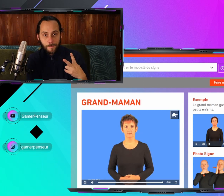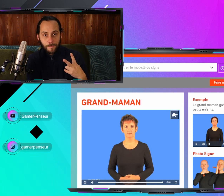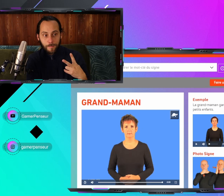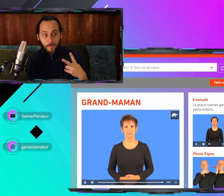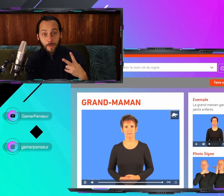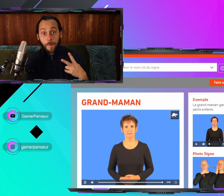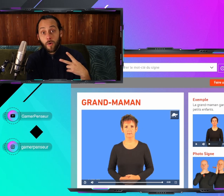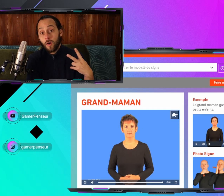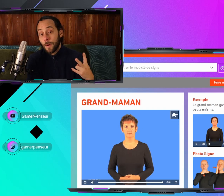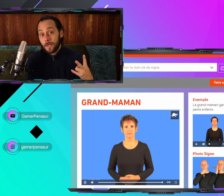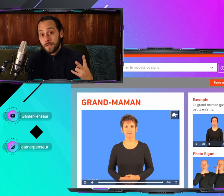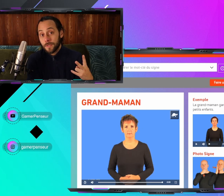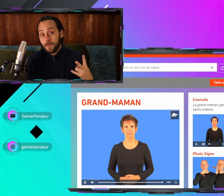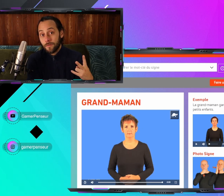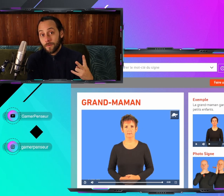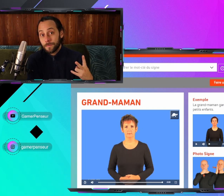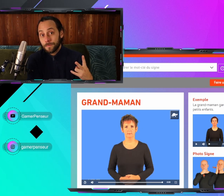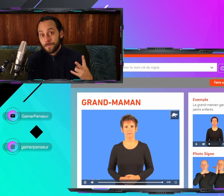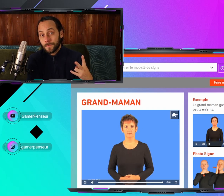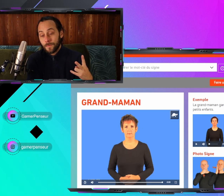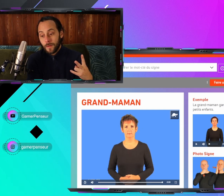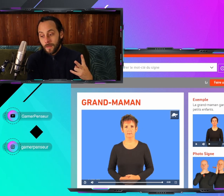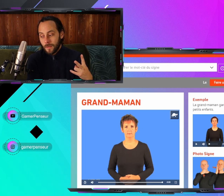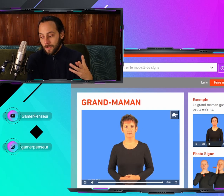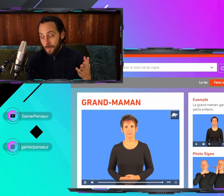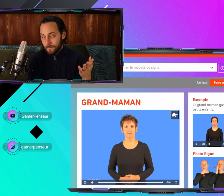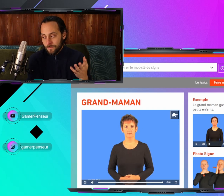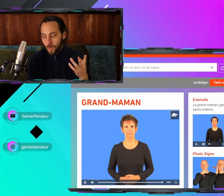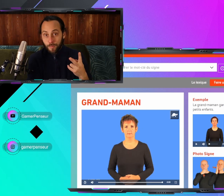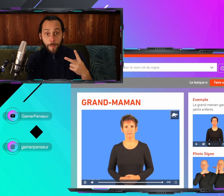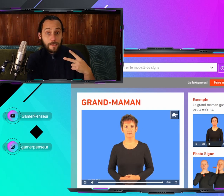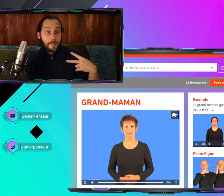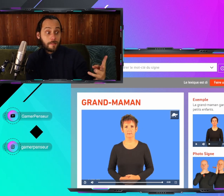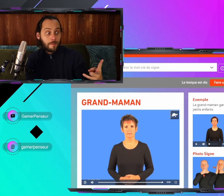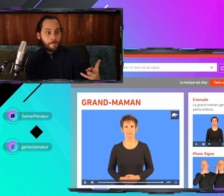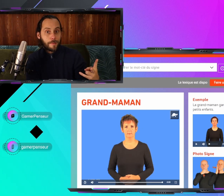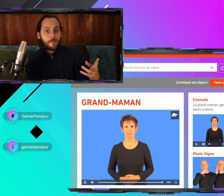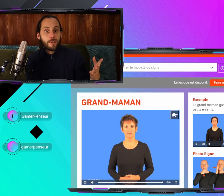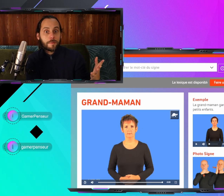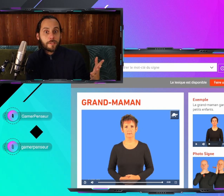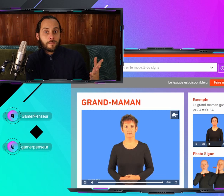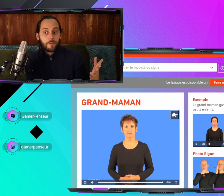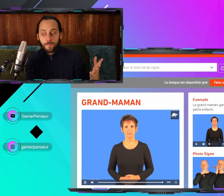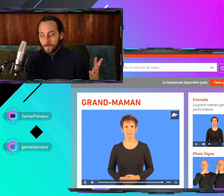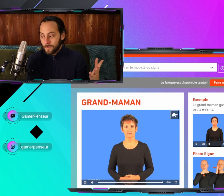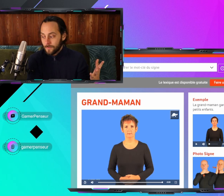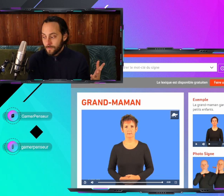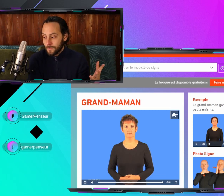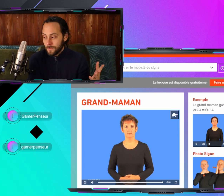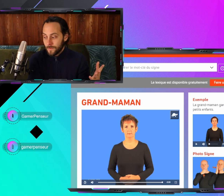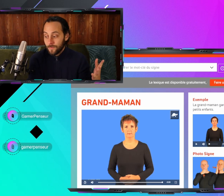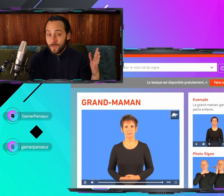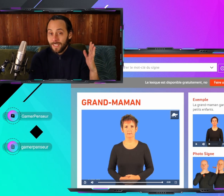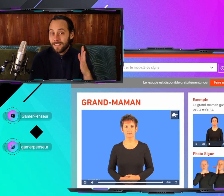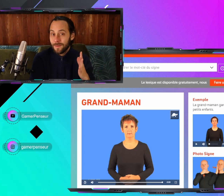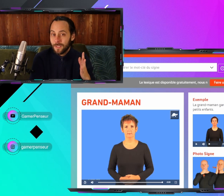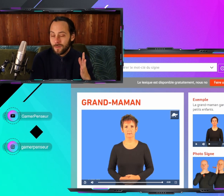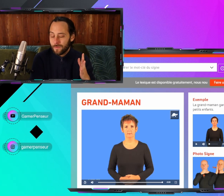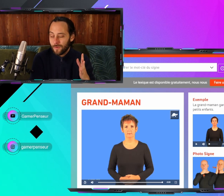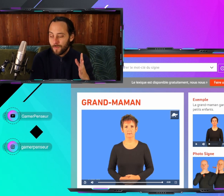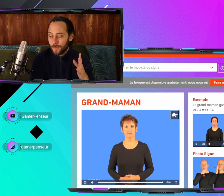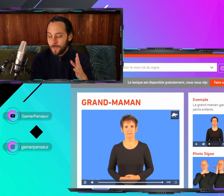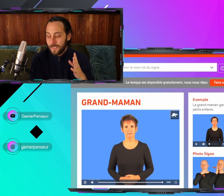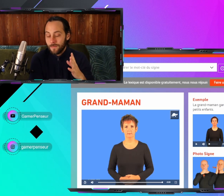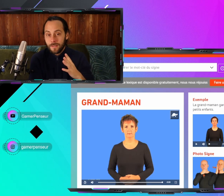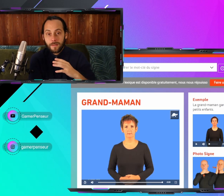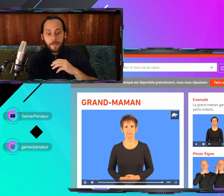fait. Parce qu'on n'a pas encore parlé des petits-enfants. Donc je peux pas dire pi sur les petits-enfants. Si on veut dire ces